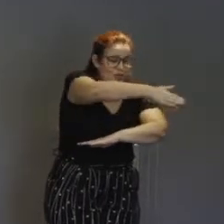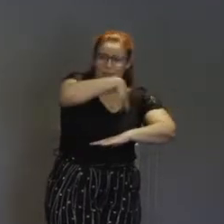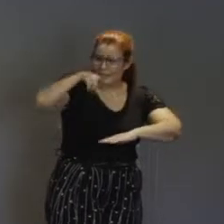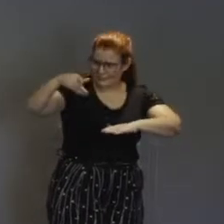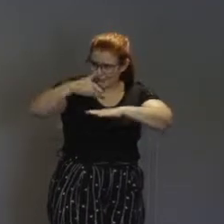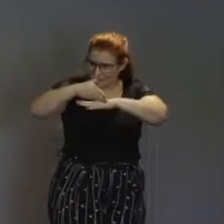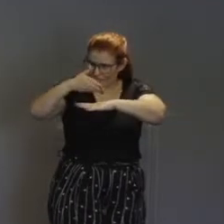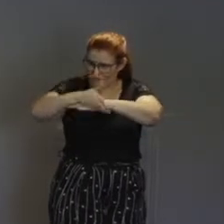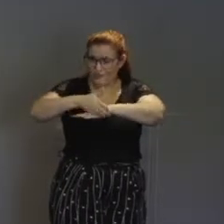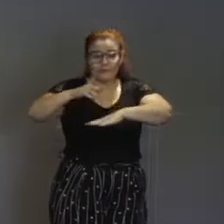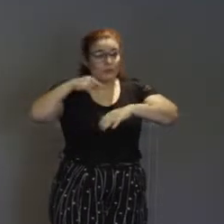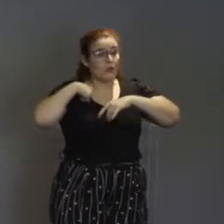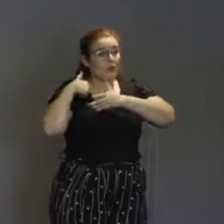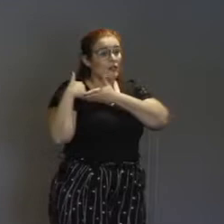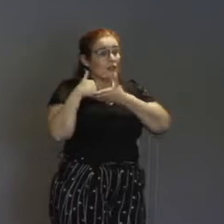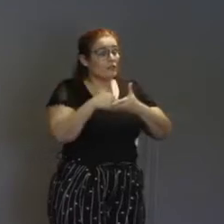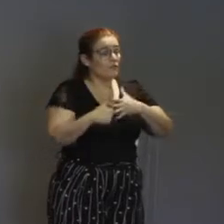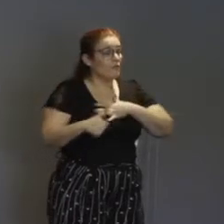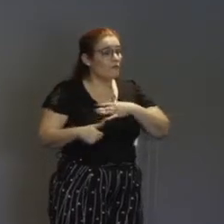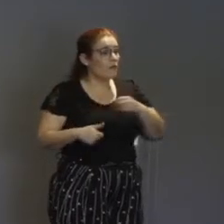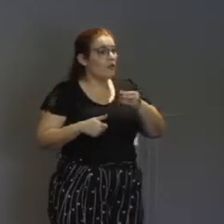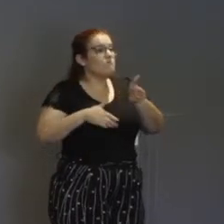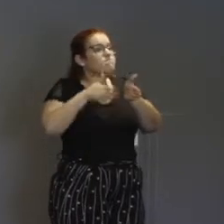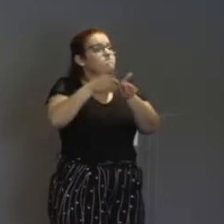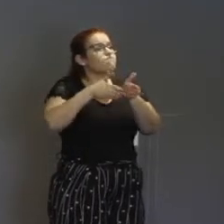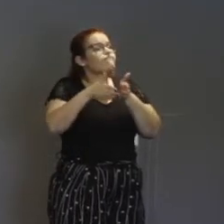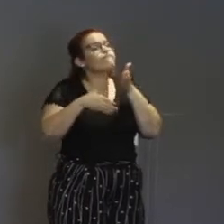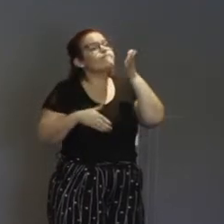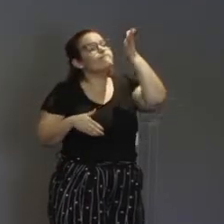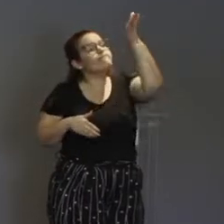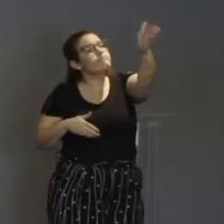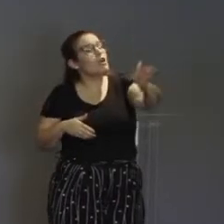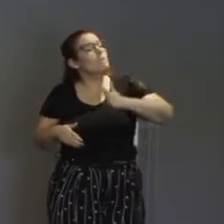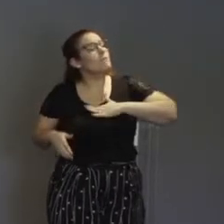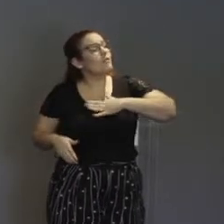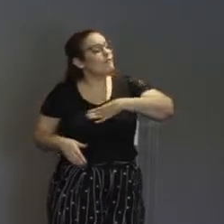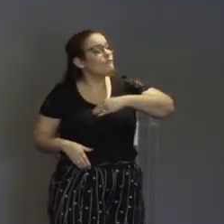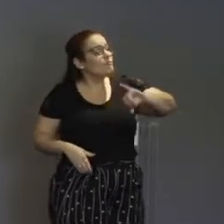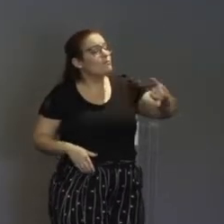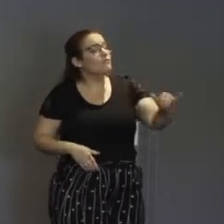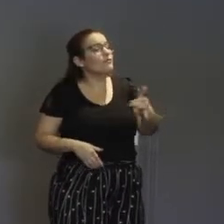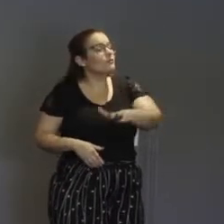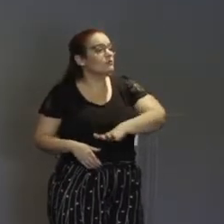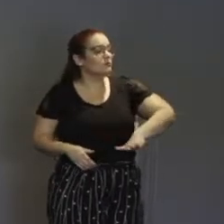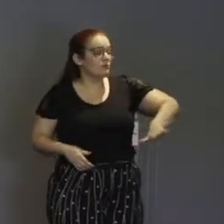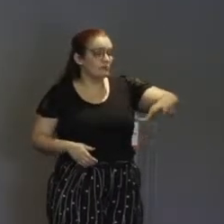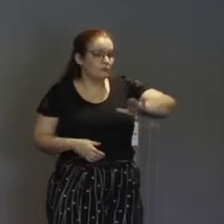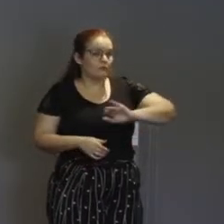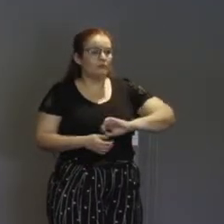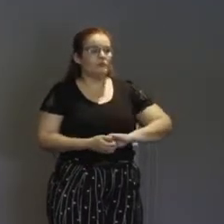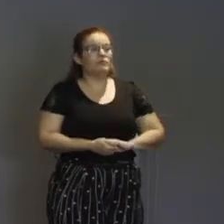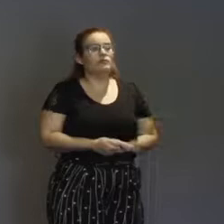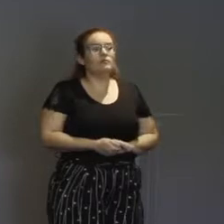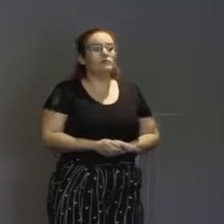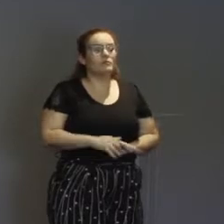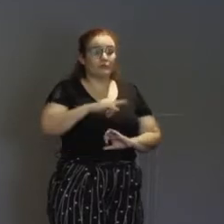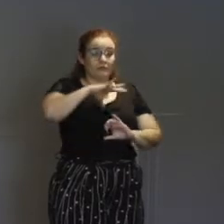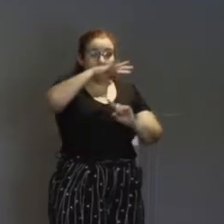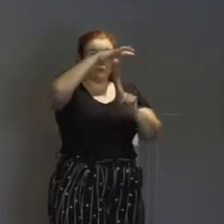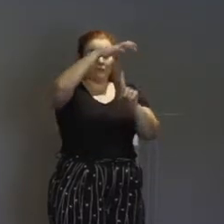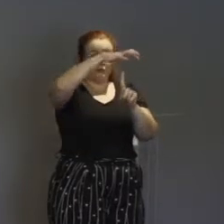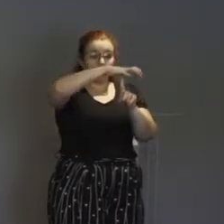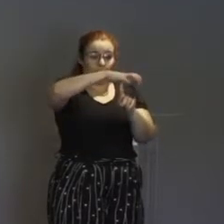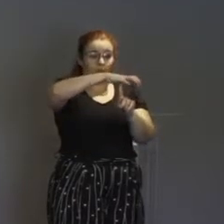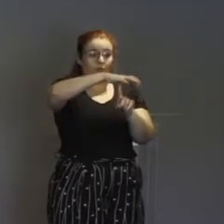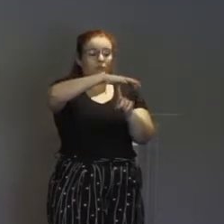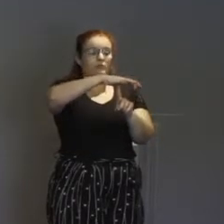Eu fui lá, eu levei minha filha. Peguei o trem, fui até São Miguel Paulista levar minha filha para curtir o espaço. Que fizeram uma praça e